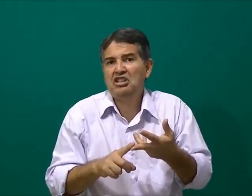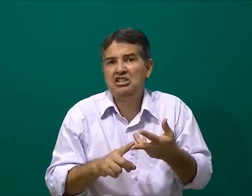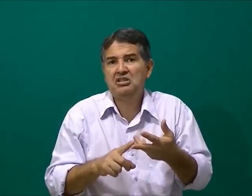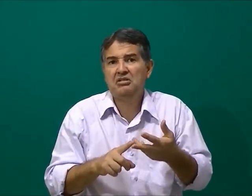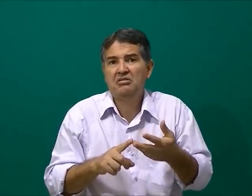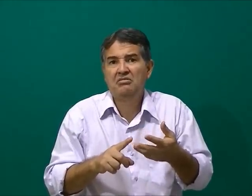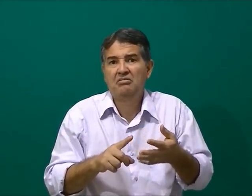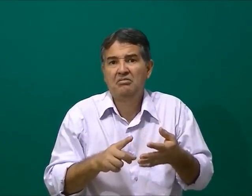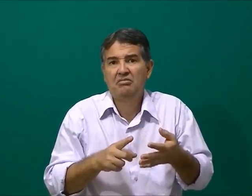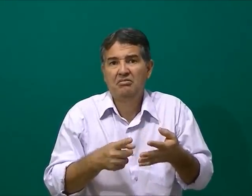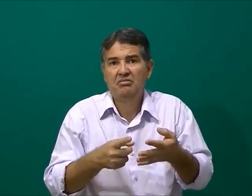elefante,